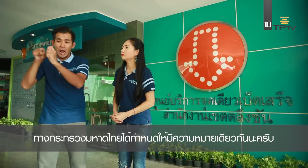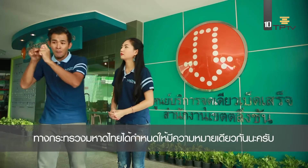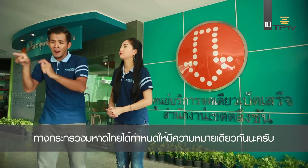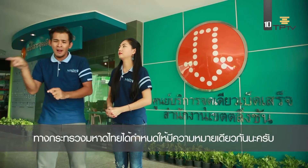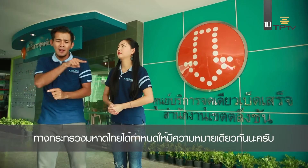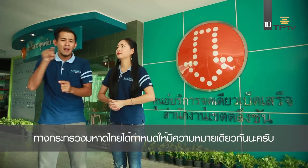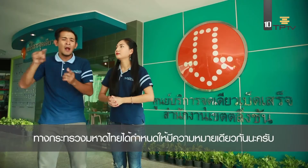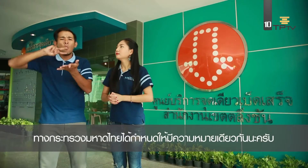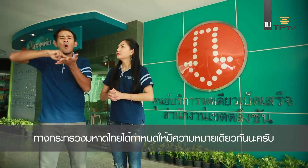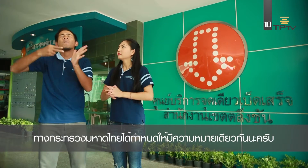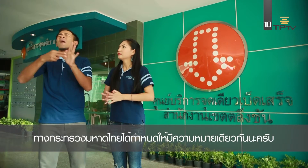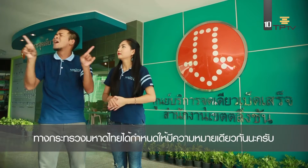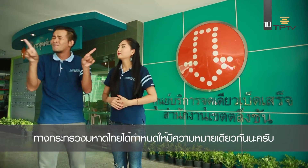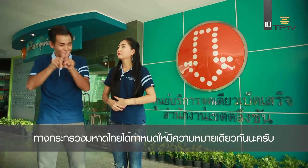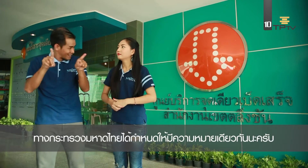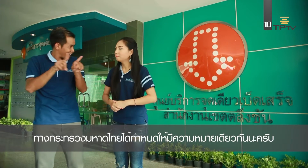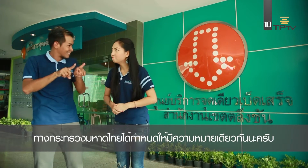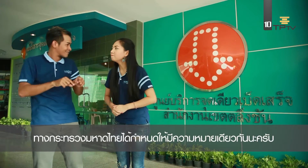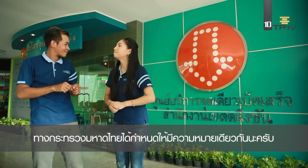ะครับ